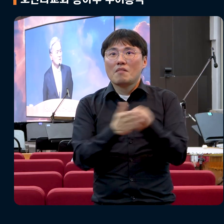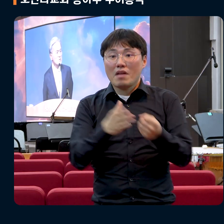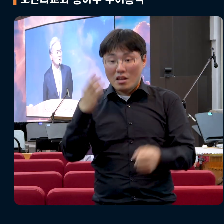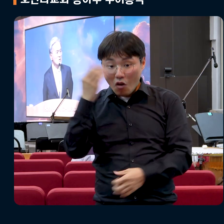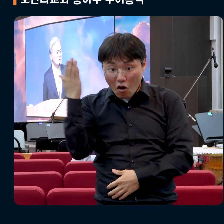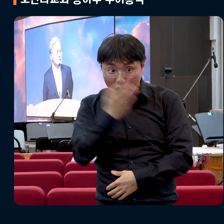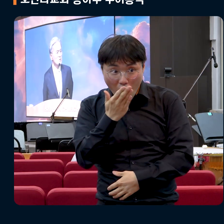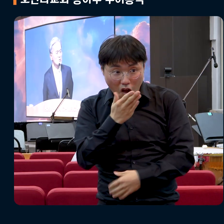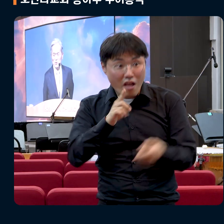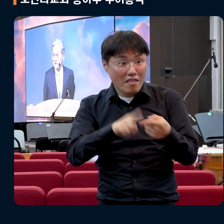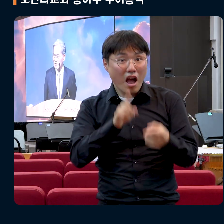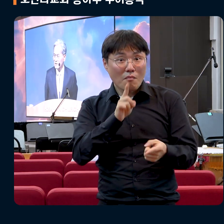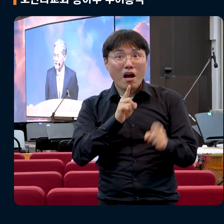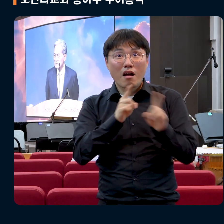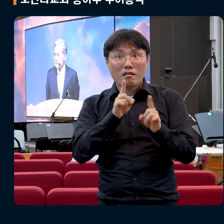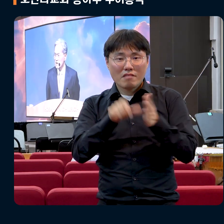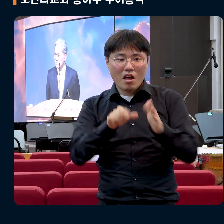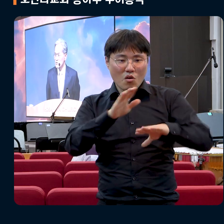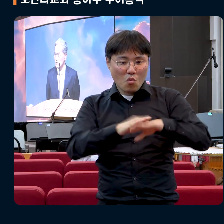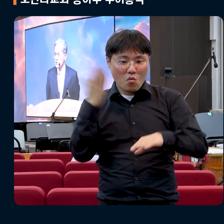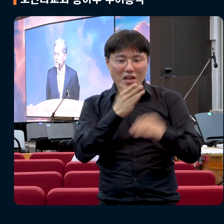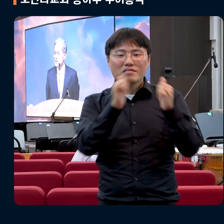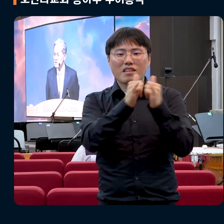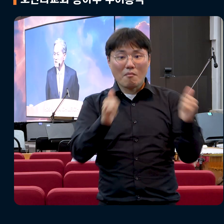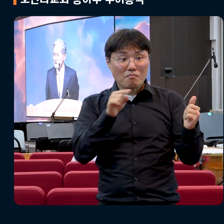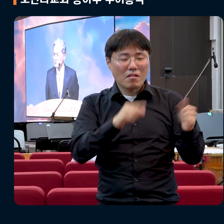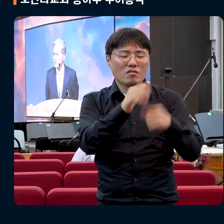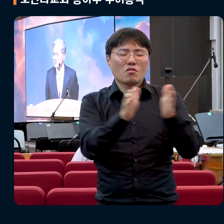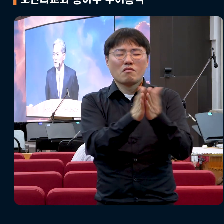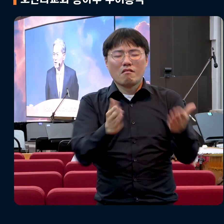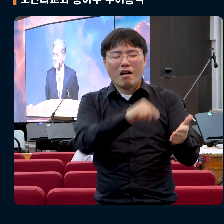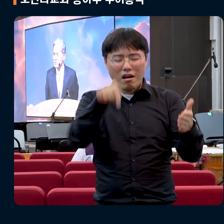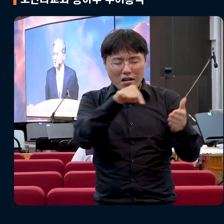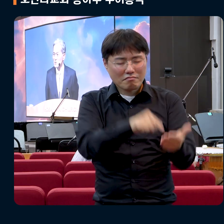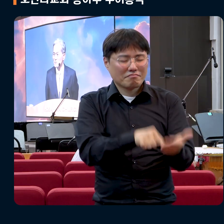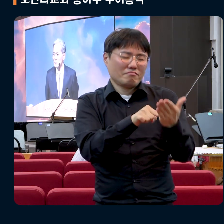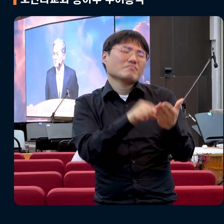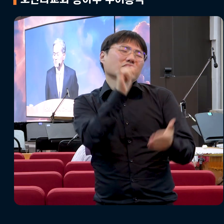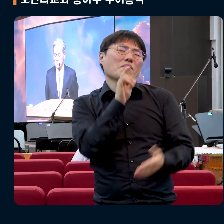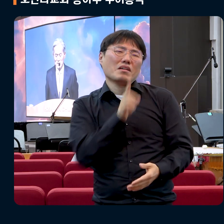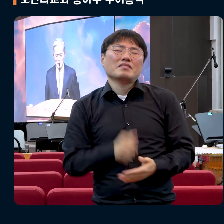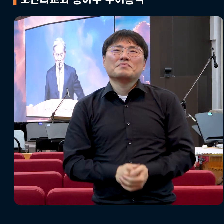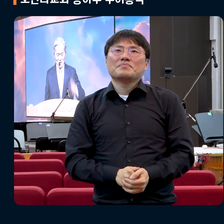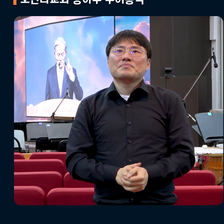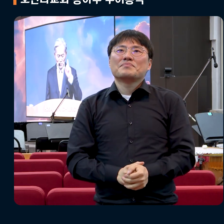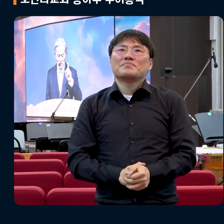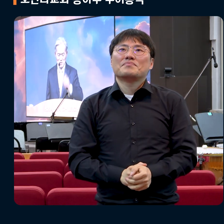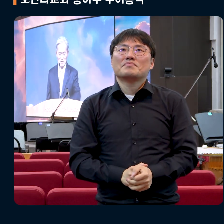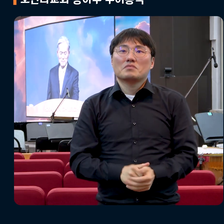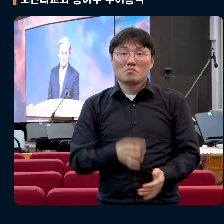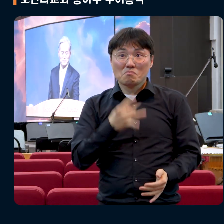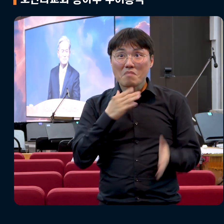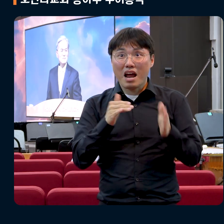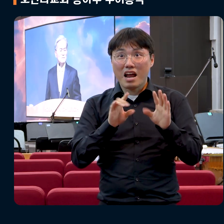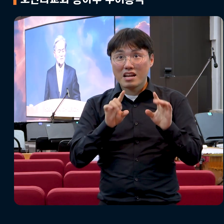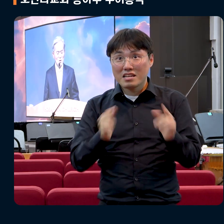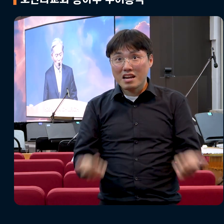성결을 이야기하면서 손이 깨끗한 사람을 성경이 이야기하고 있는 거예요. 가장 먼저. 뿐만